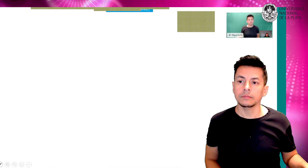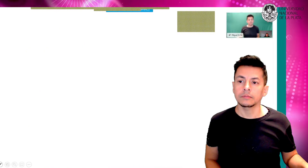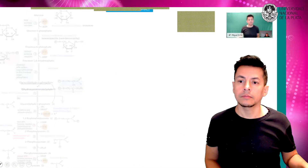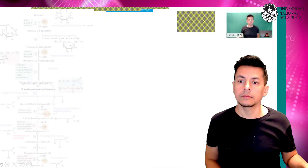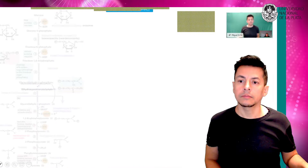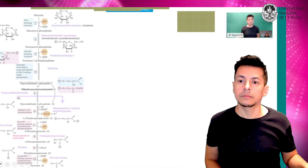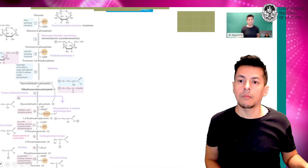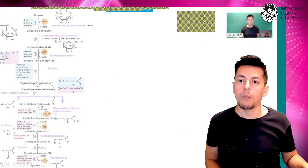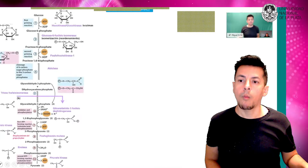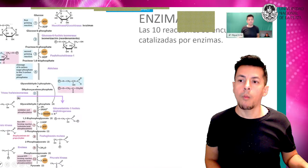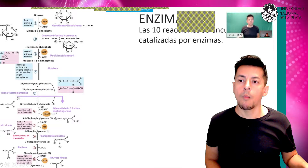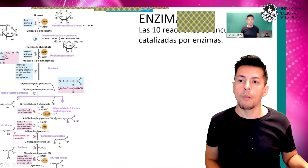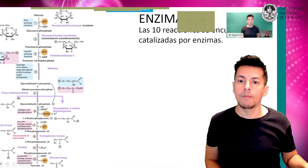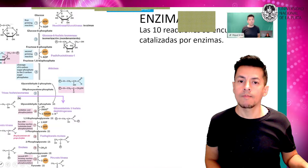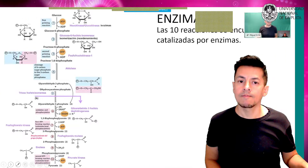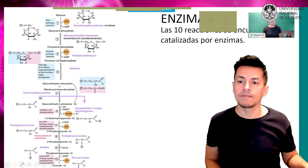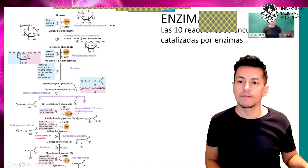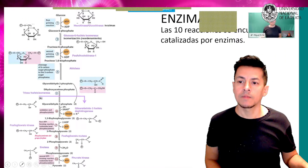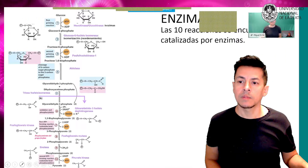Bien.